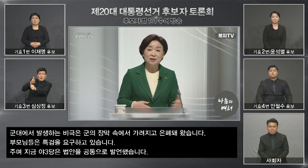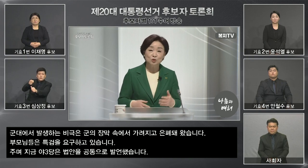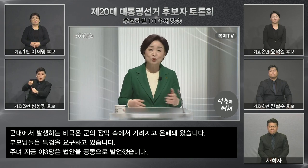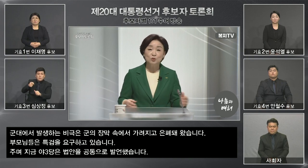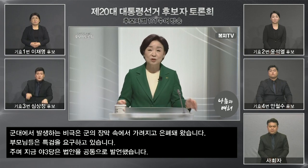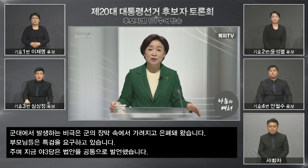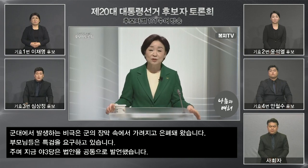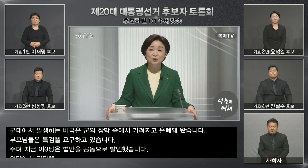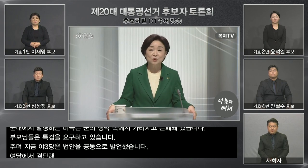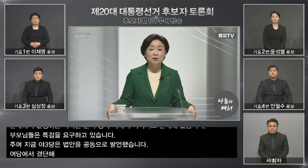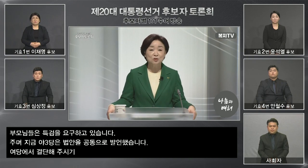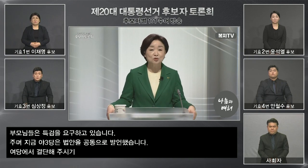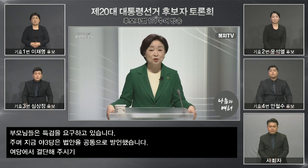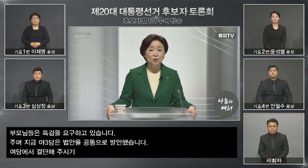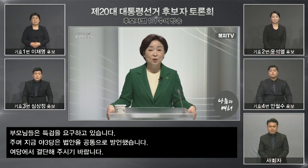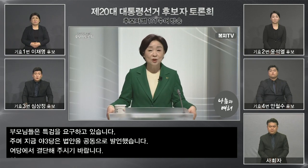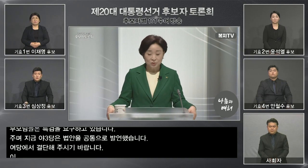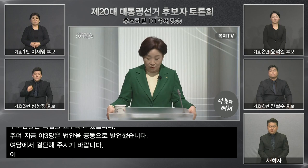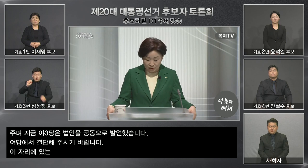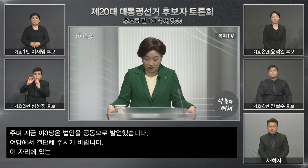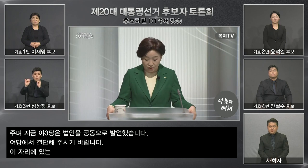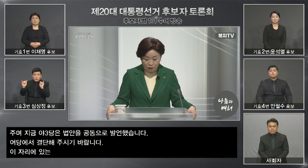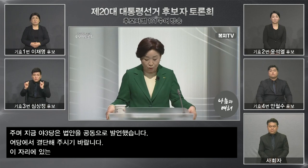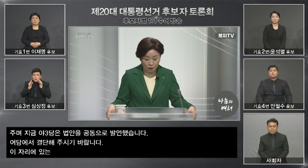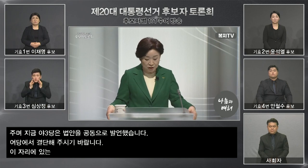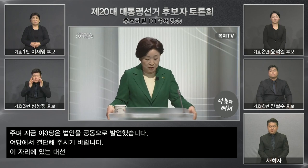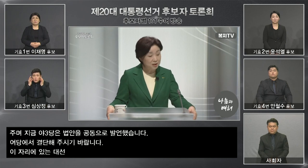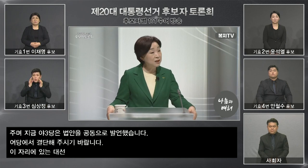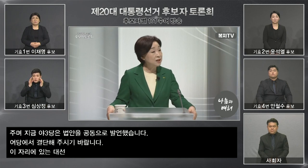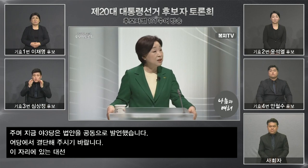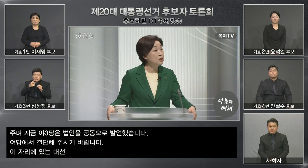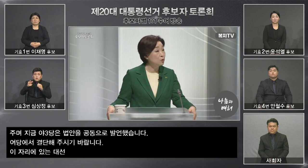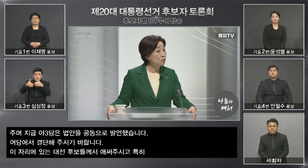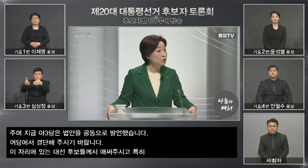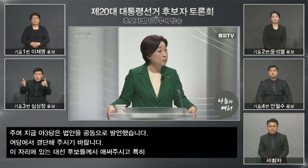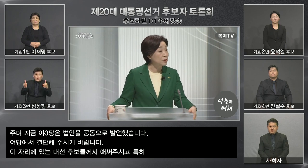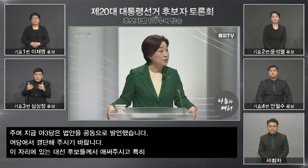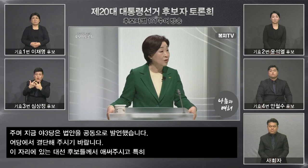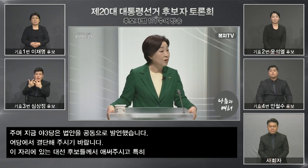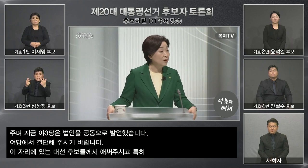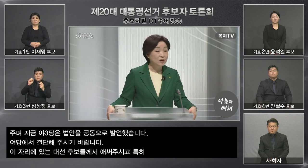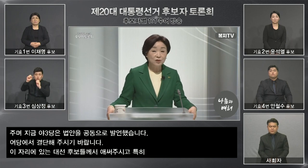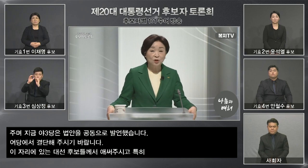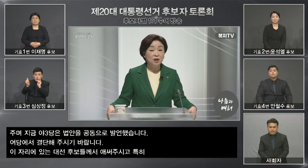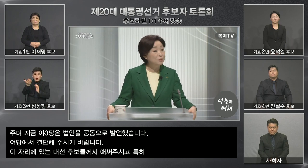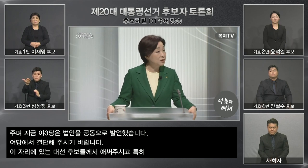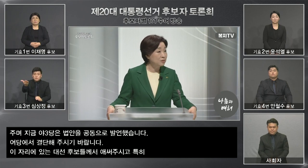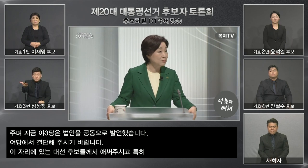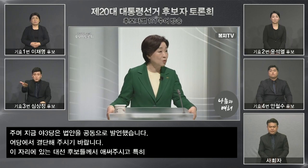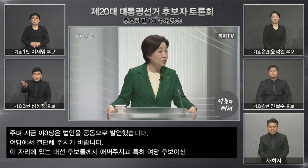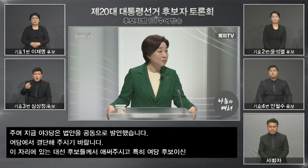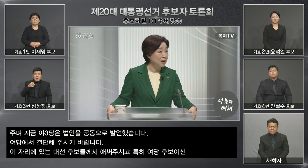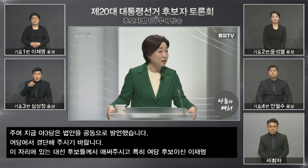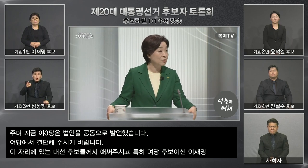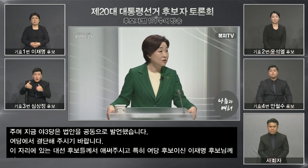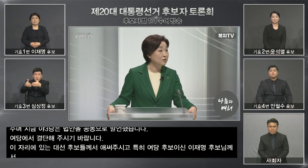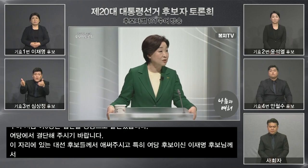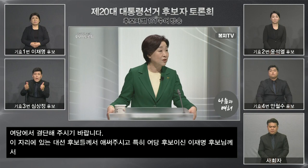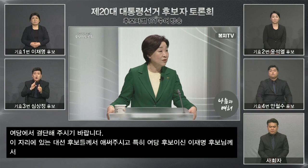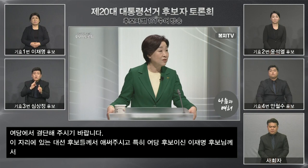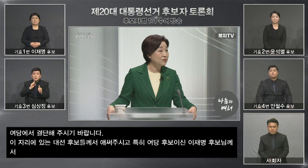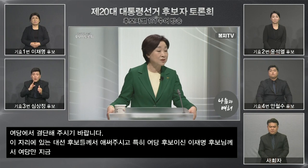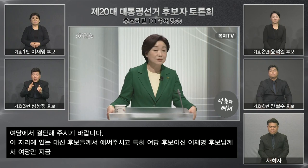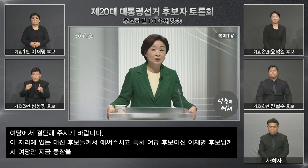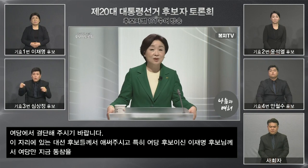자리에 있는 대선 후보들께서 좀 애써주시고 특히 여당 후보이신 이재명 후보님께서 여당만 지금 동참을 안 하고